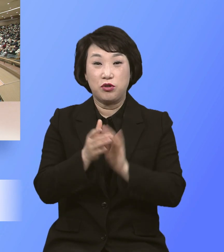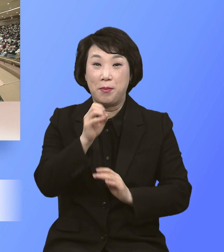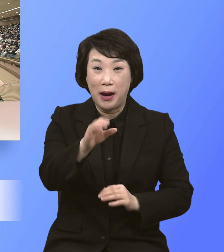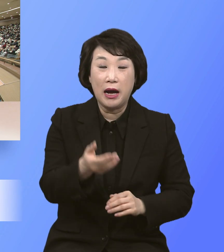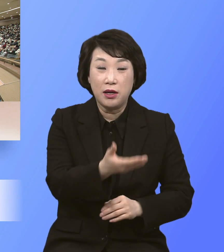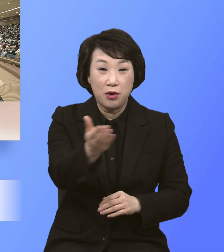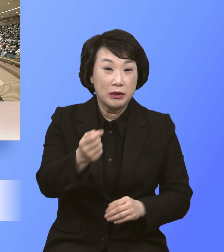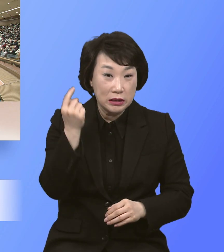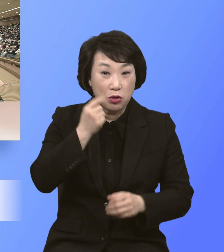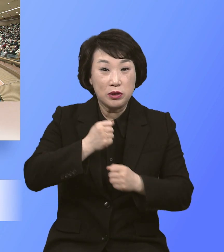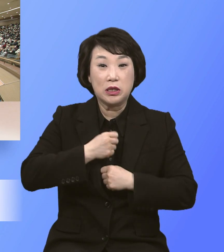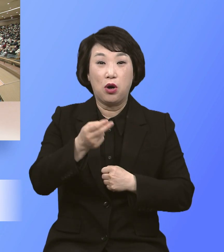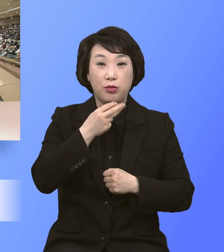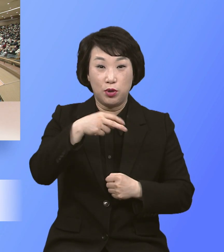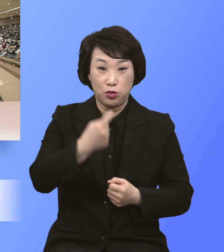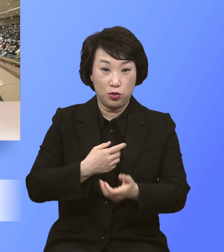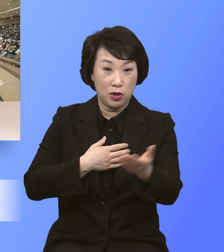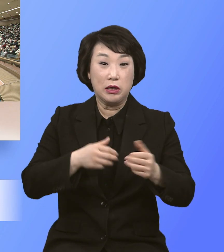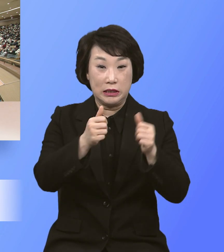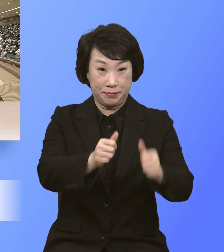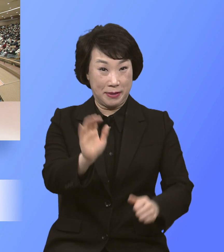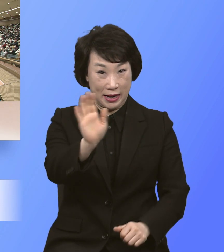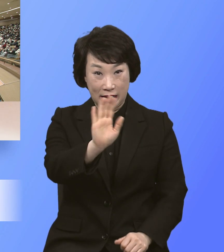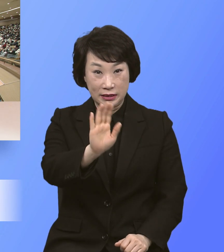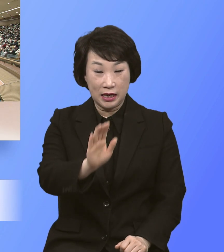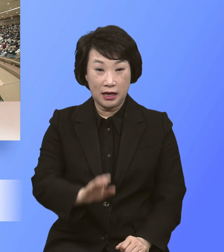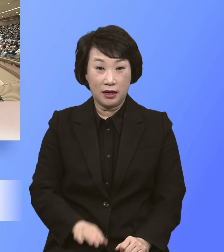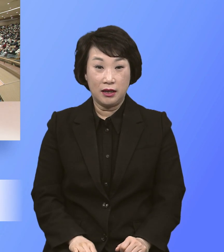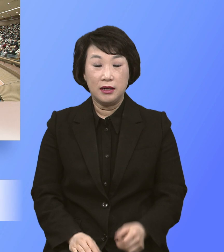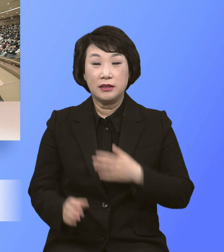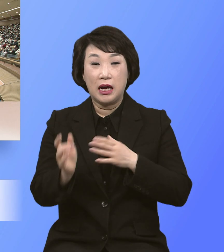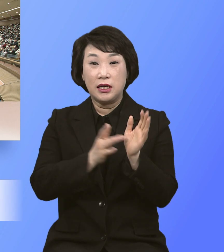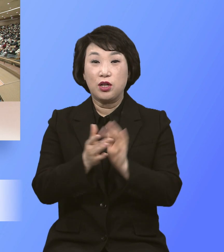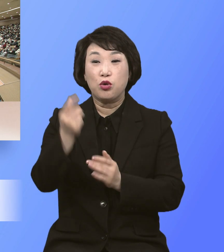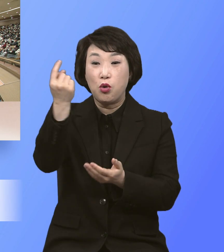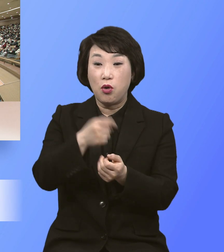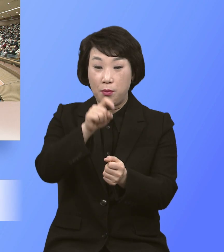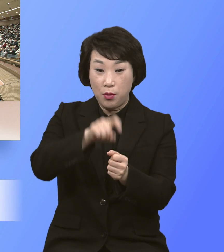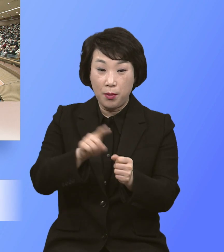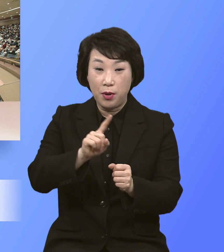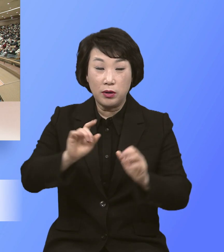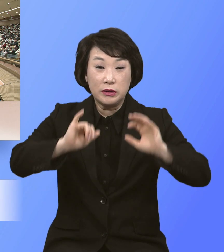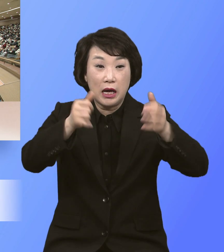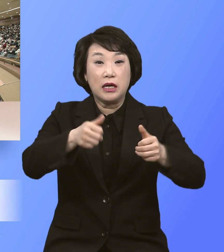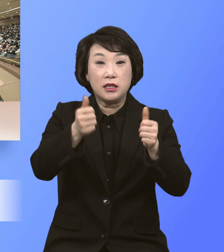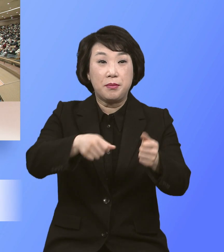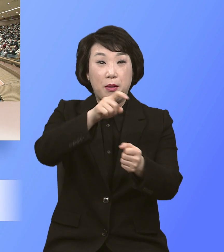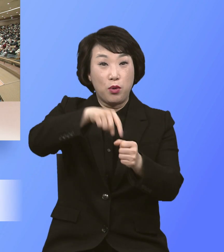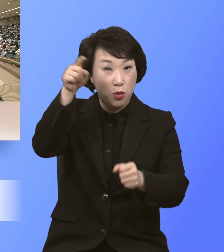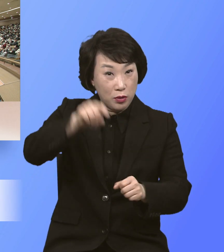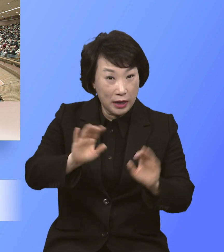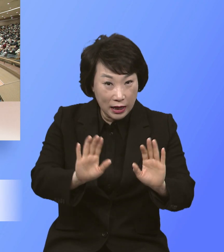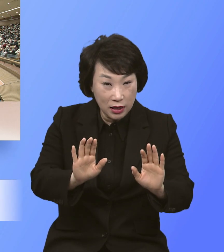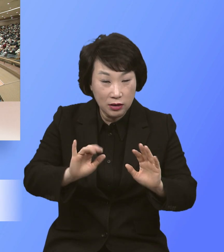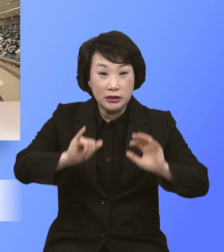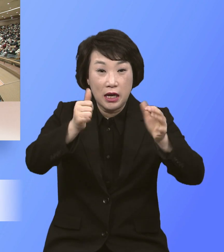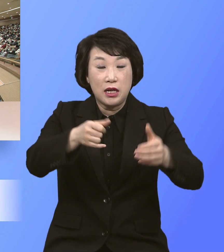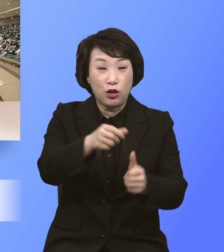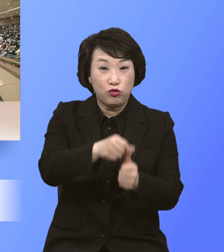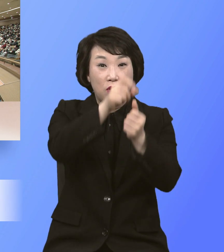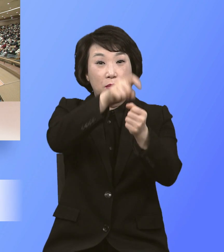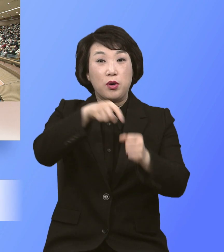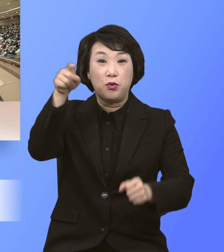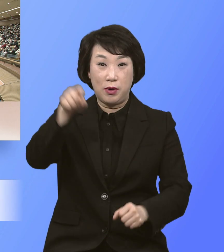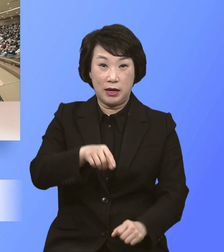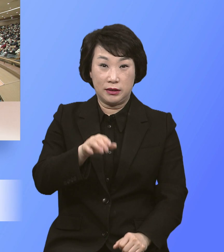지키지 아니할지라도 내가 저를 심판하지 아니하노라. 내가 온 것은 세상을 심판하려 함이 아니요 세상을